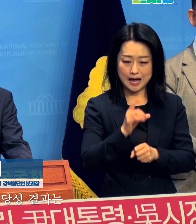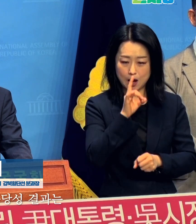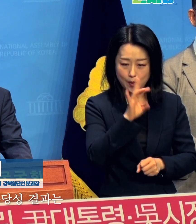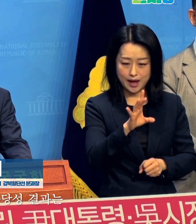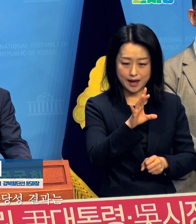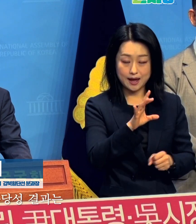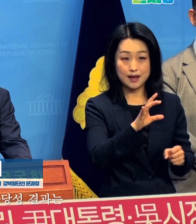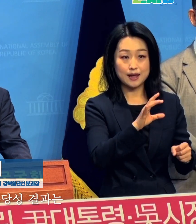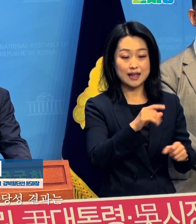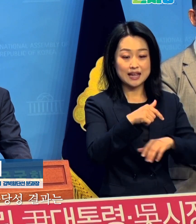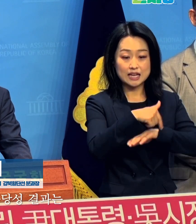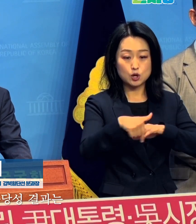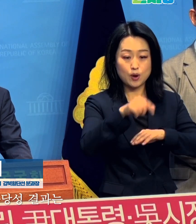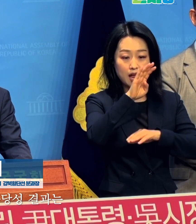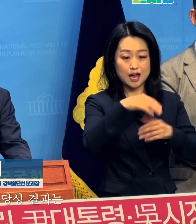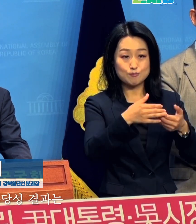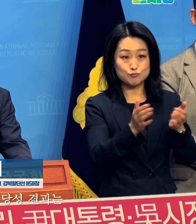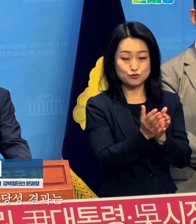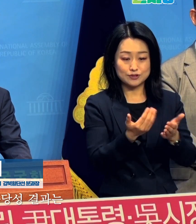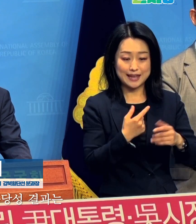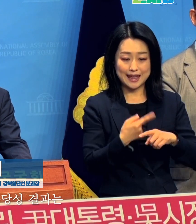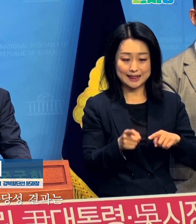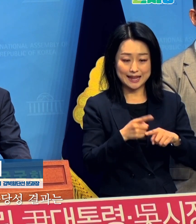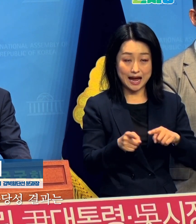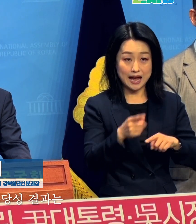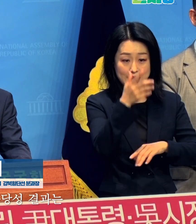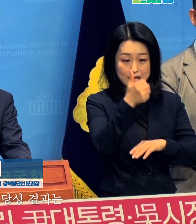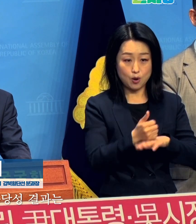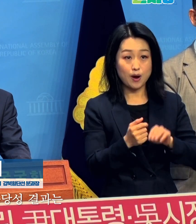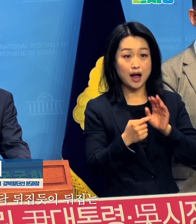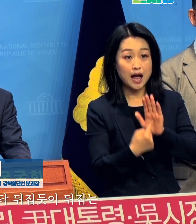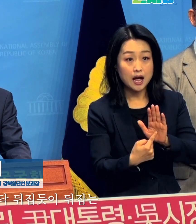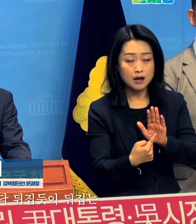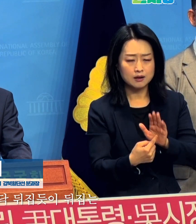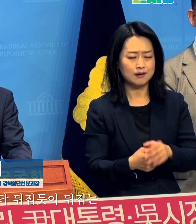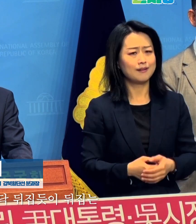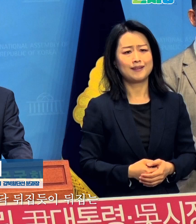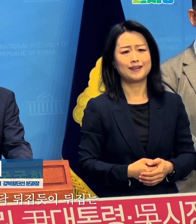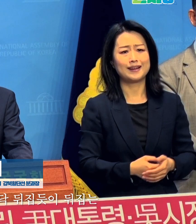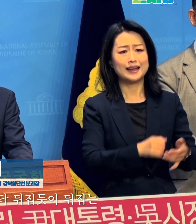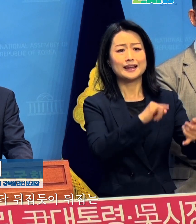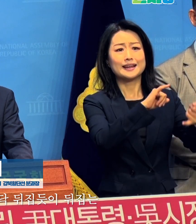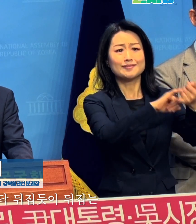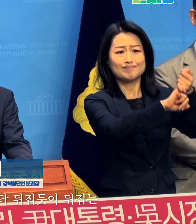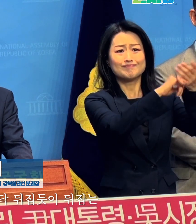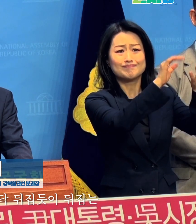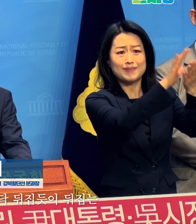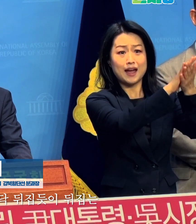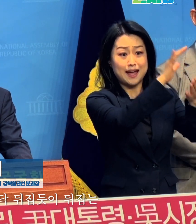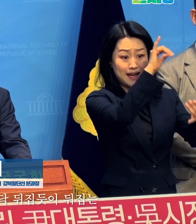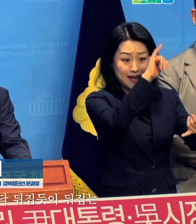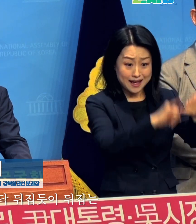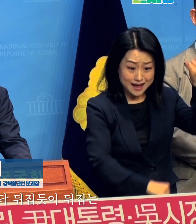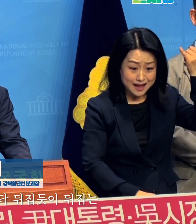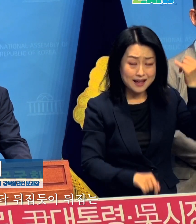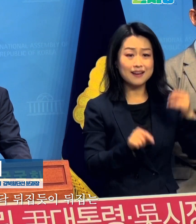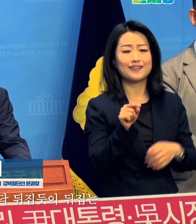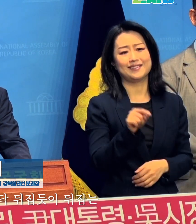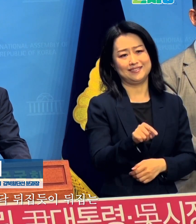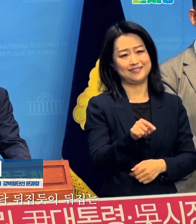하는 기획재정부의 예비타당성 결과는 기존의 약속을 완전히 손바닥 뒤집듯이